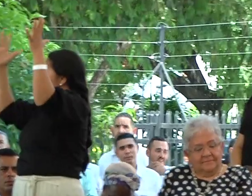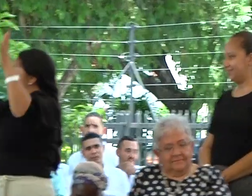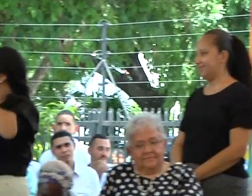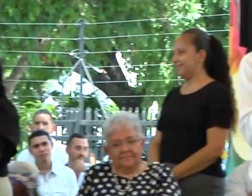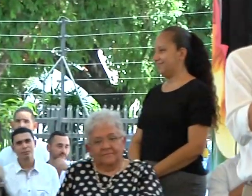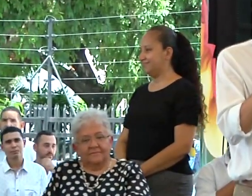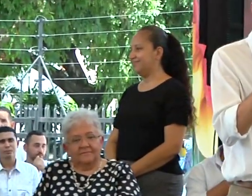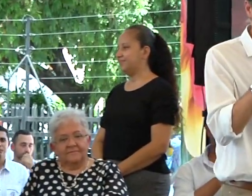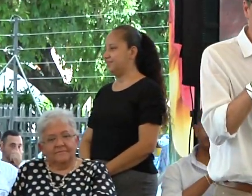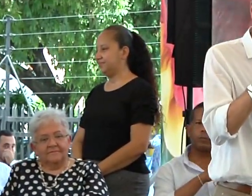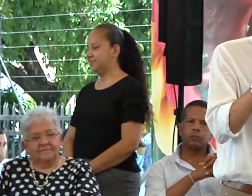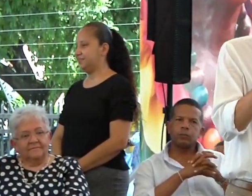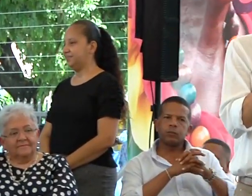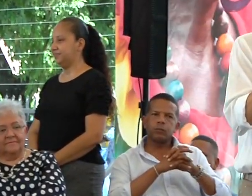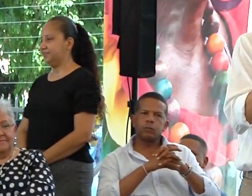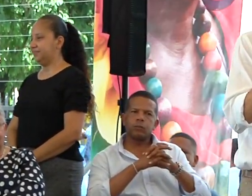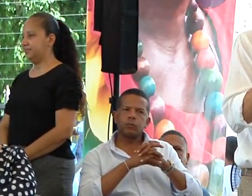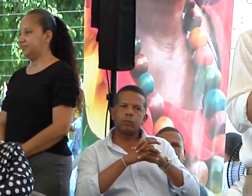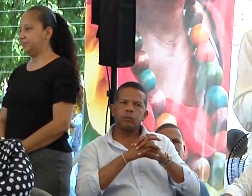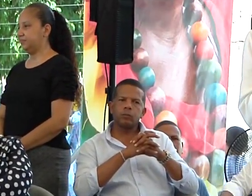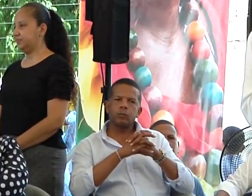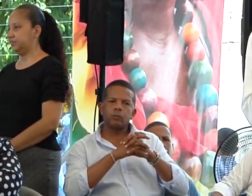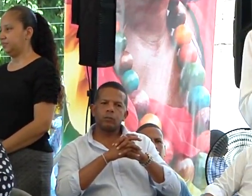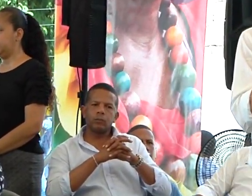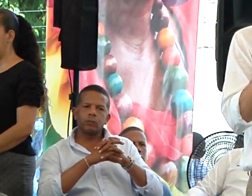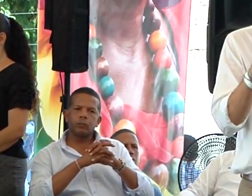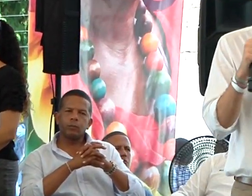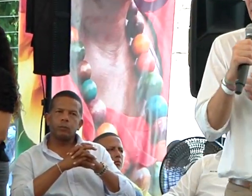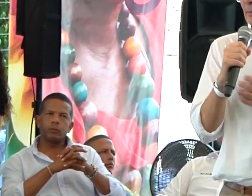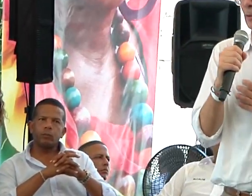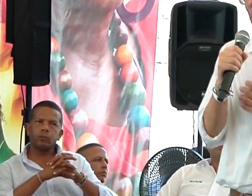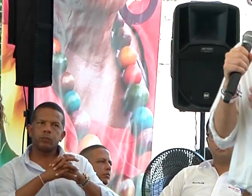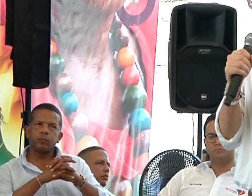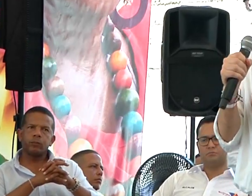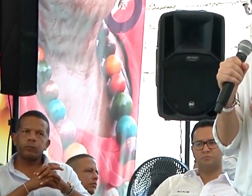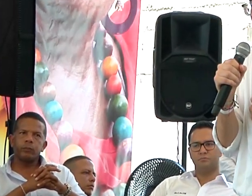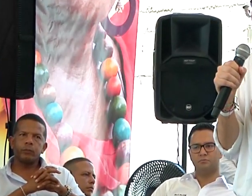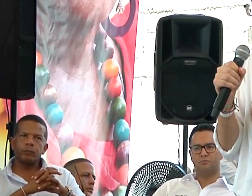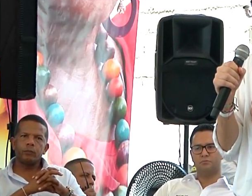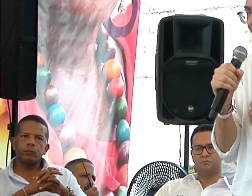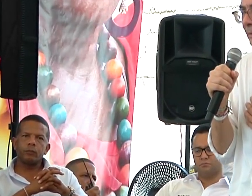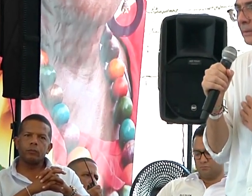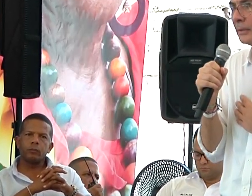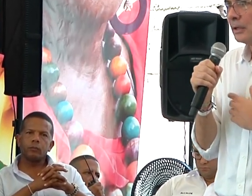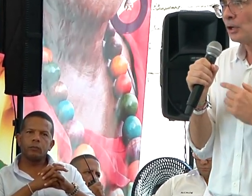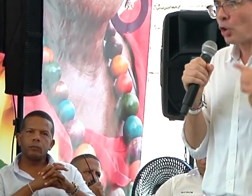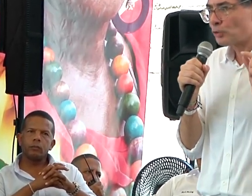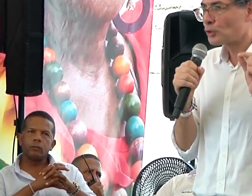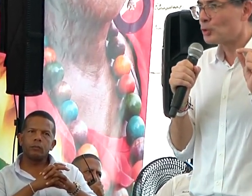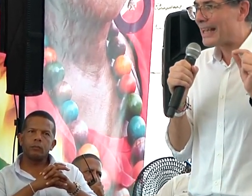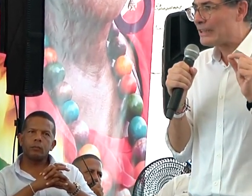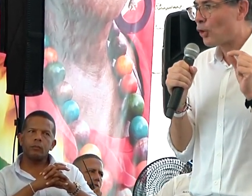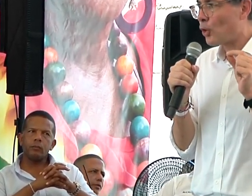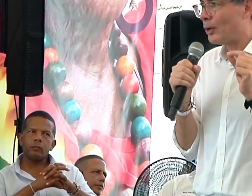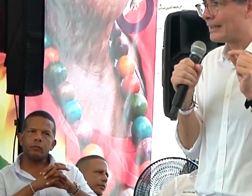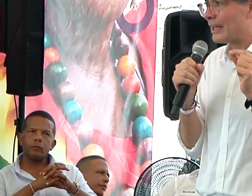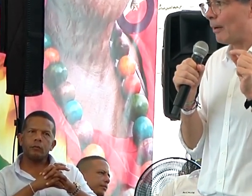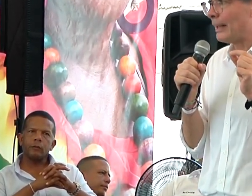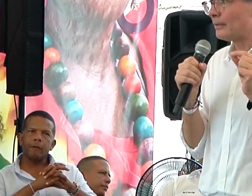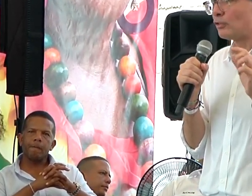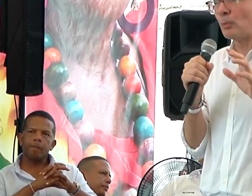momentos difíciles para la democracia, que 1.600 personas decidan pasar aquí una mañana y una parte de la tarde,